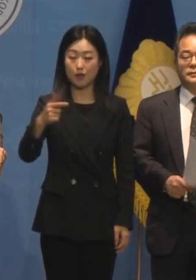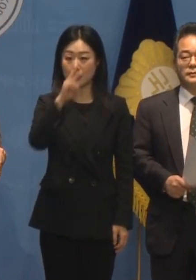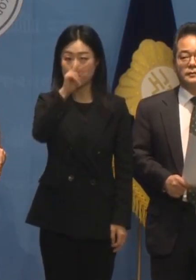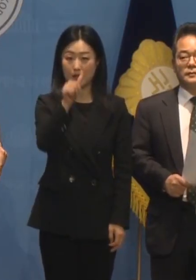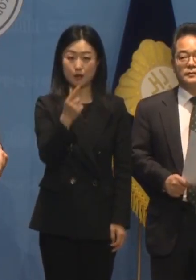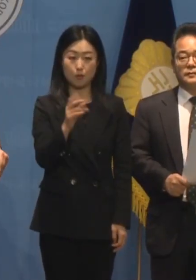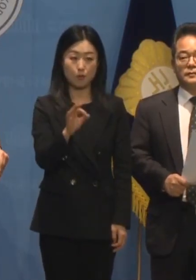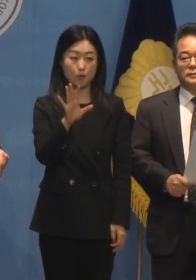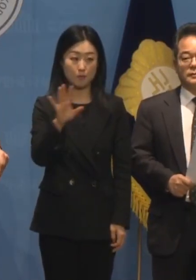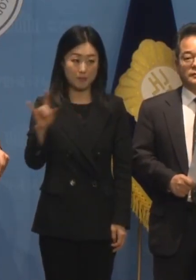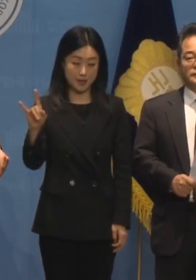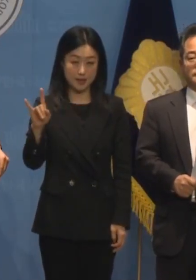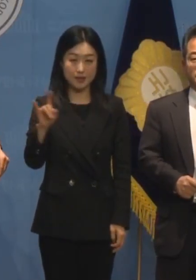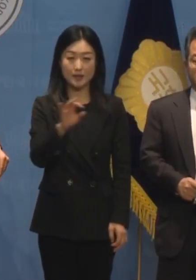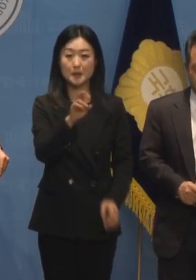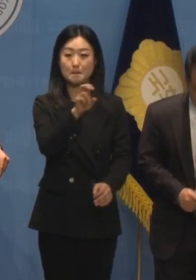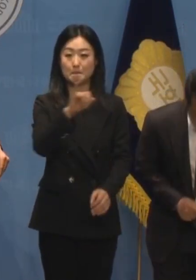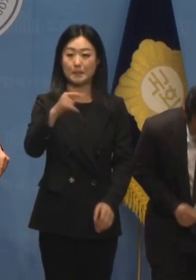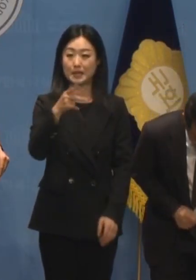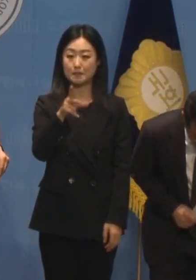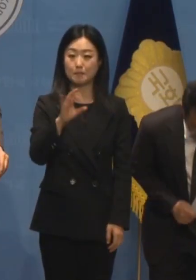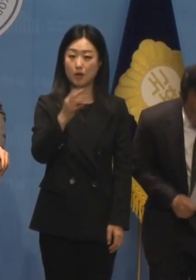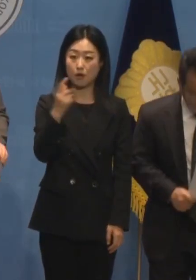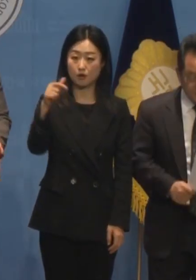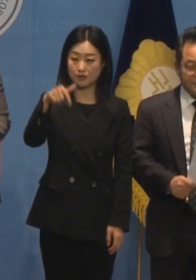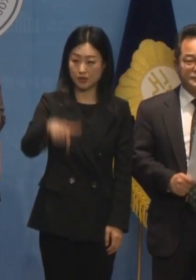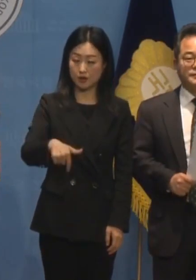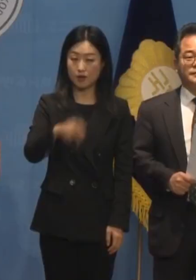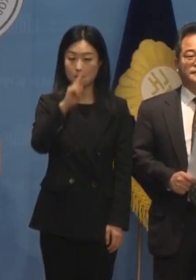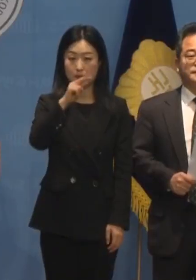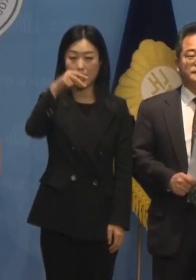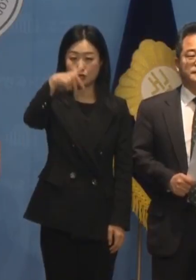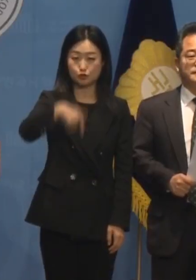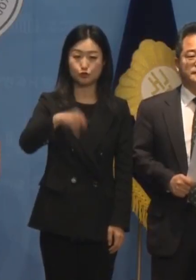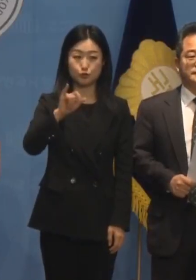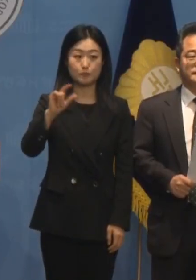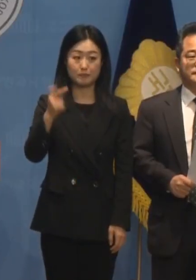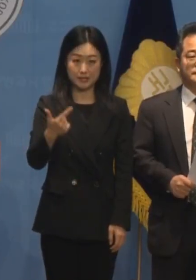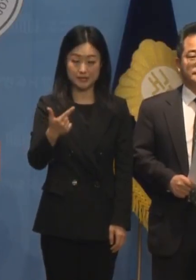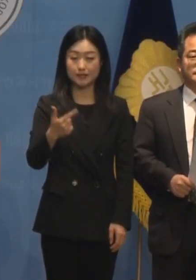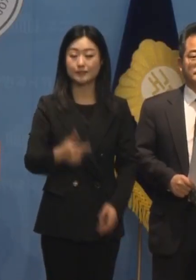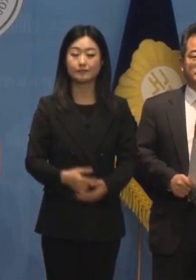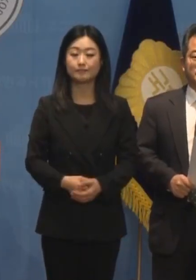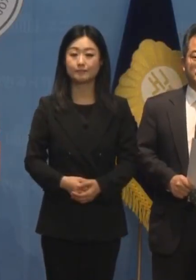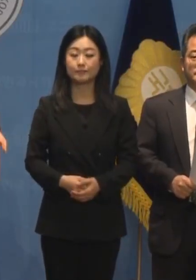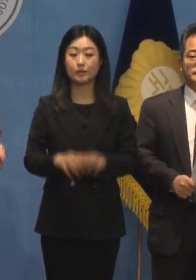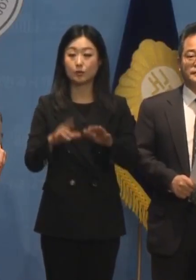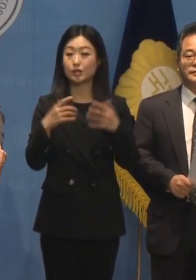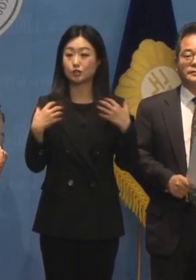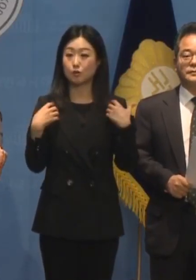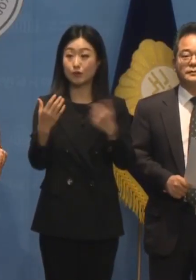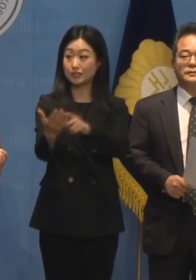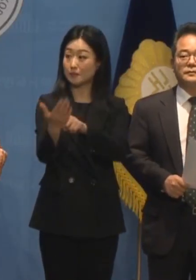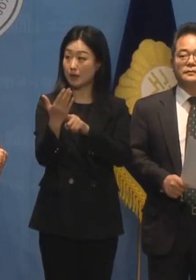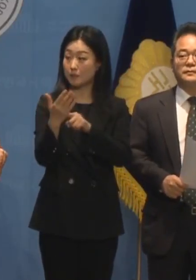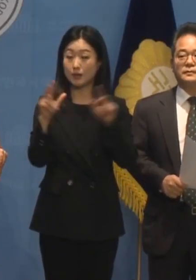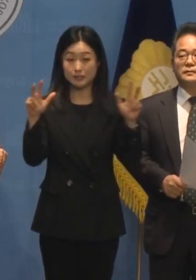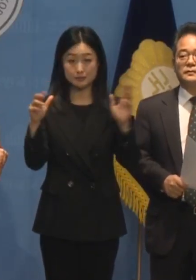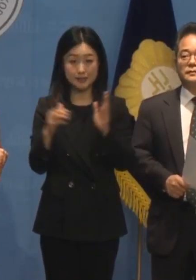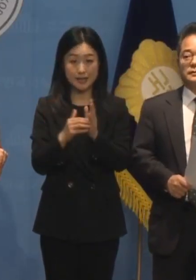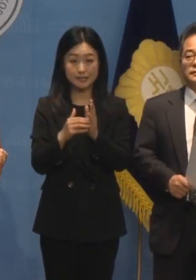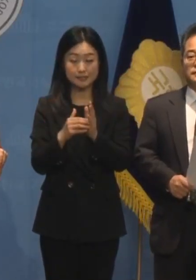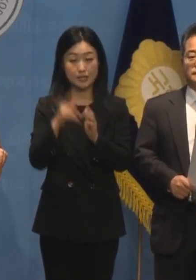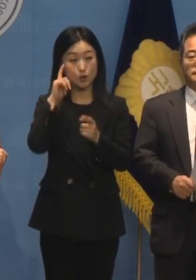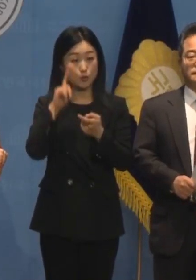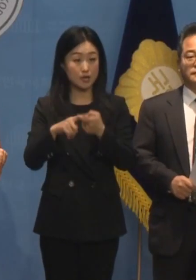의원님 오셨습니다. 민병덕 의원님 오셨습니다. 박주민 의원님 오셨습니다. 오늘 정부에서 그동안 사회적